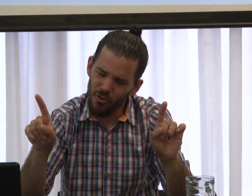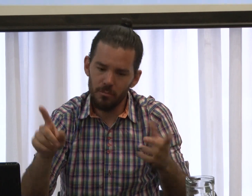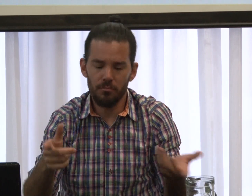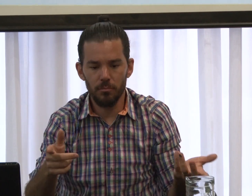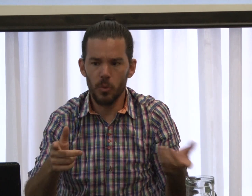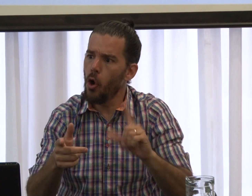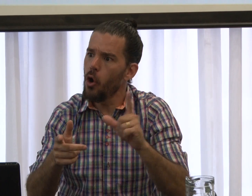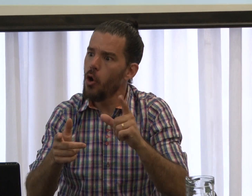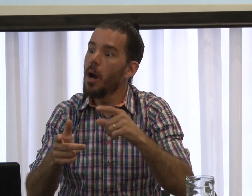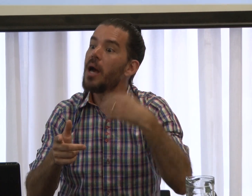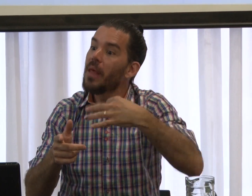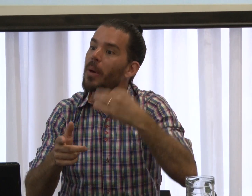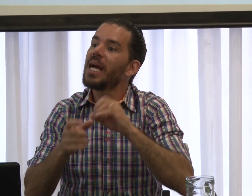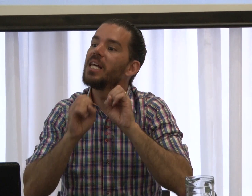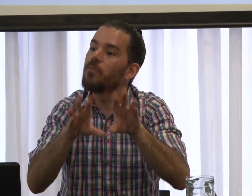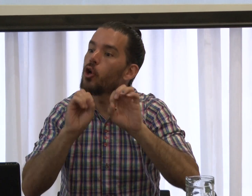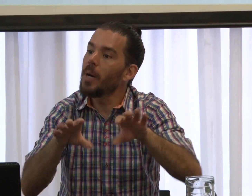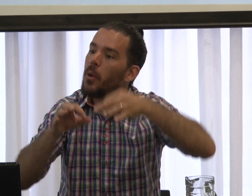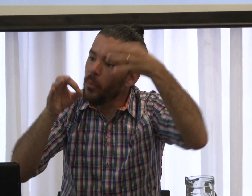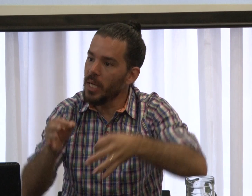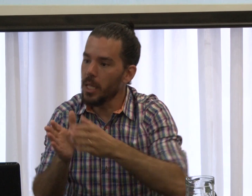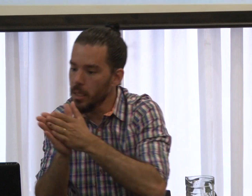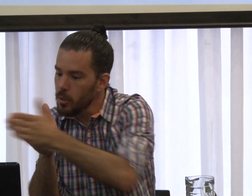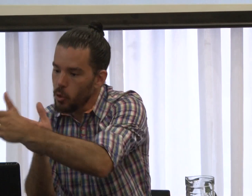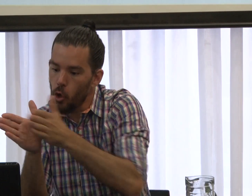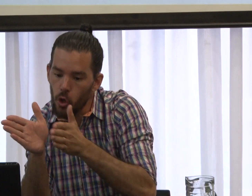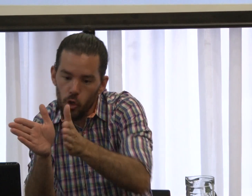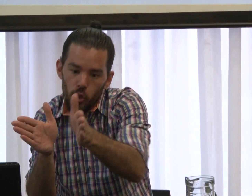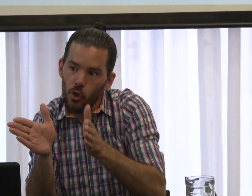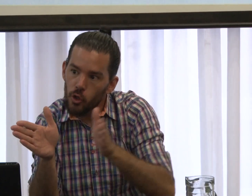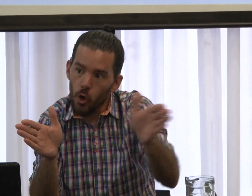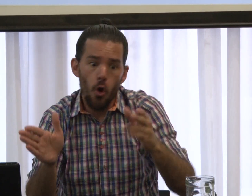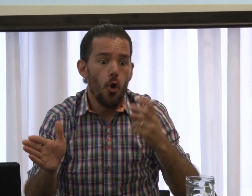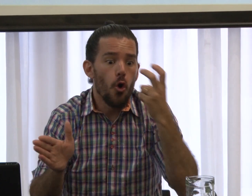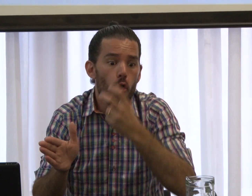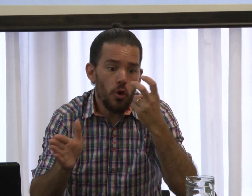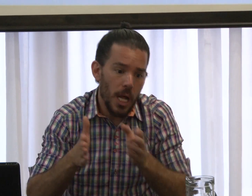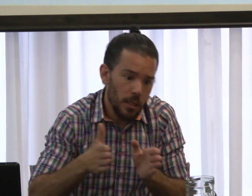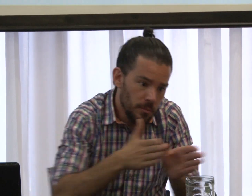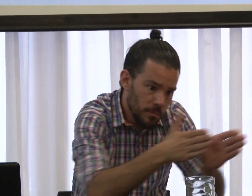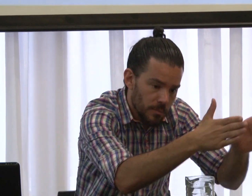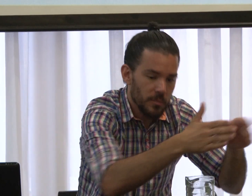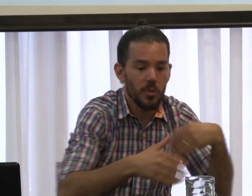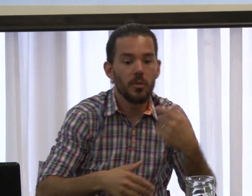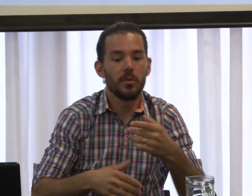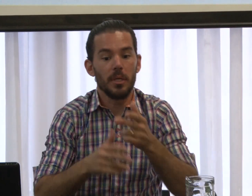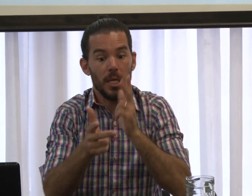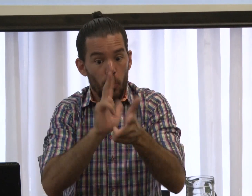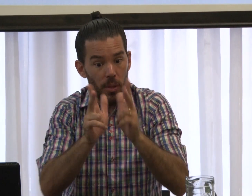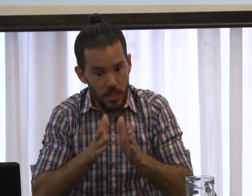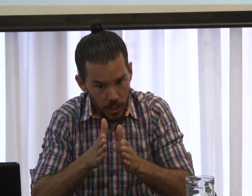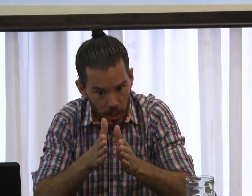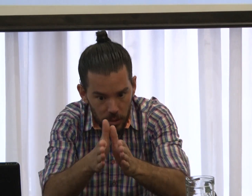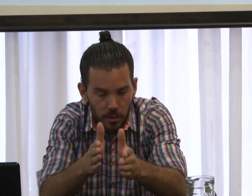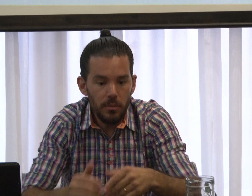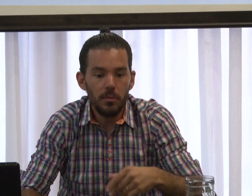de señas, fue un error y se dieron cuenta que este era el idioma de la comunidad sorda y que